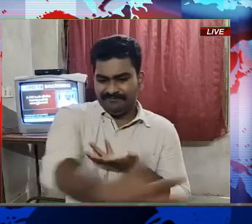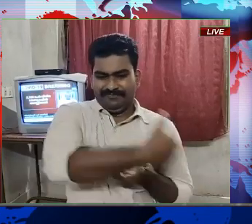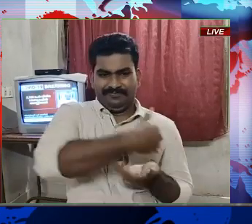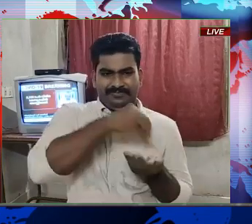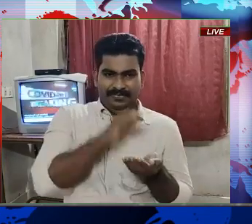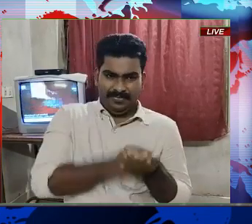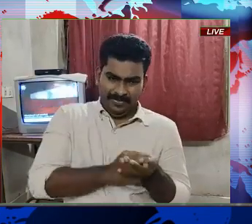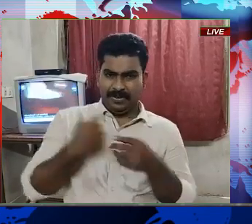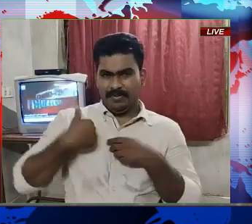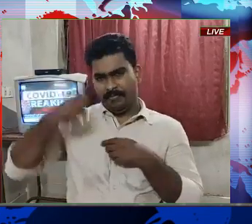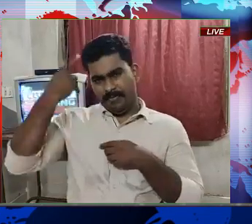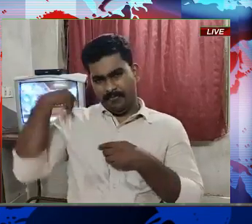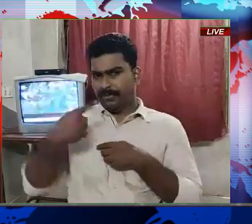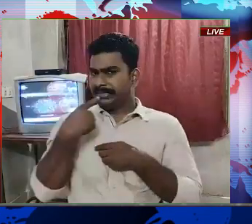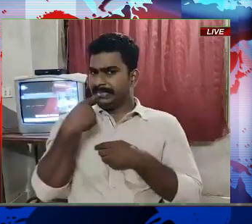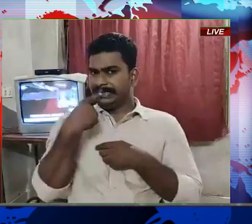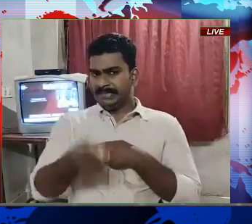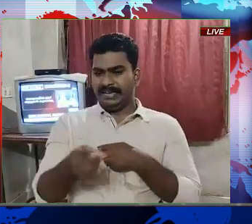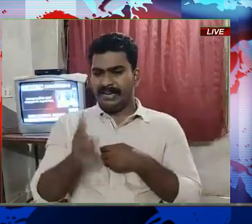സർക്കാർ ഒരുക്കിയ ക്യാമ്പിലേക്ക് പോയി